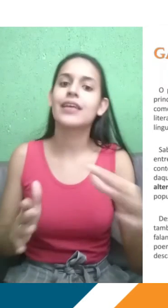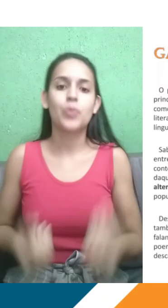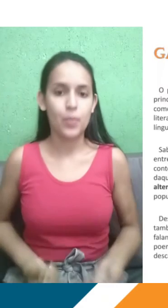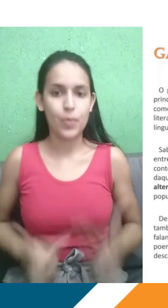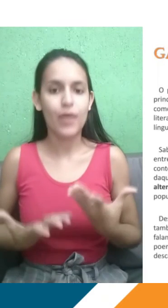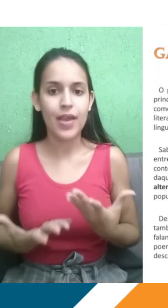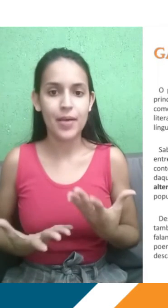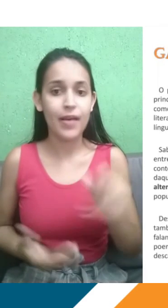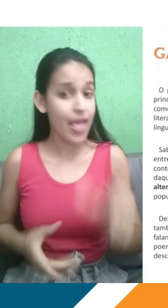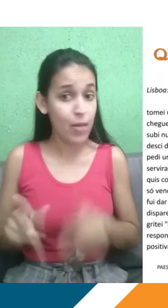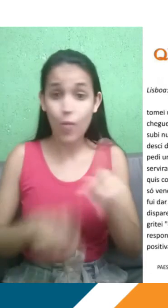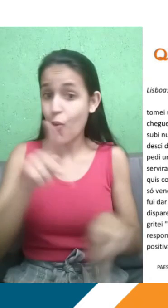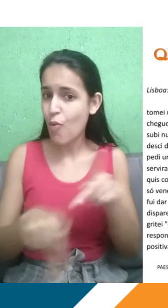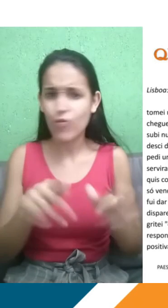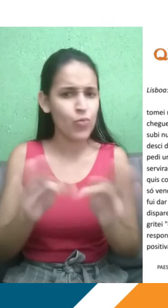calma.